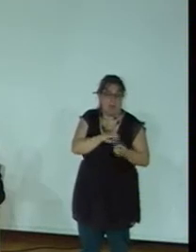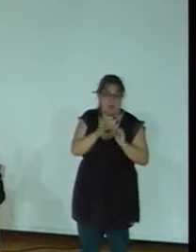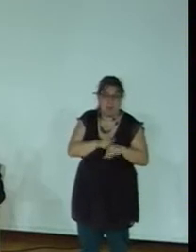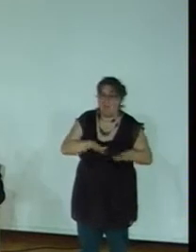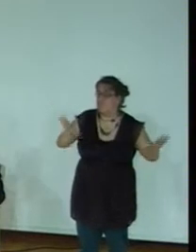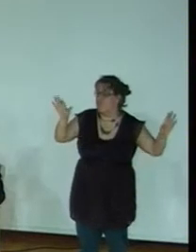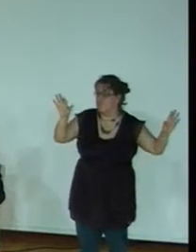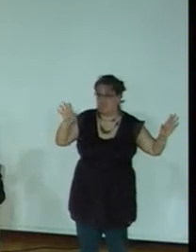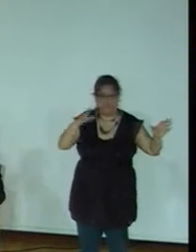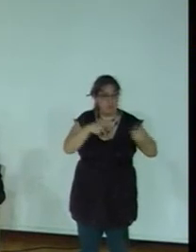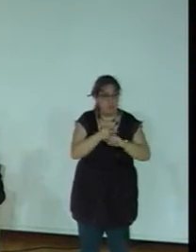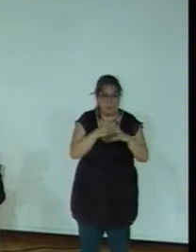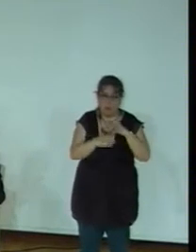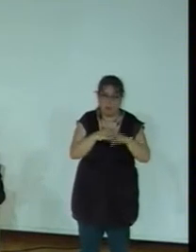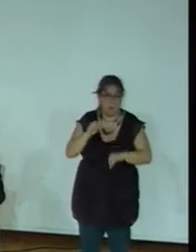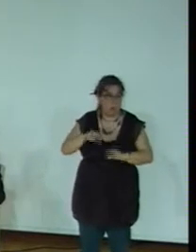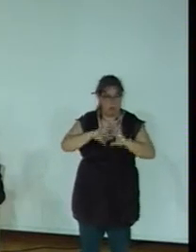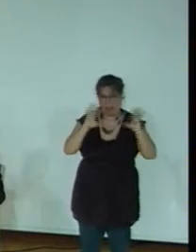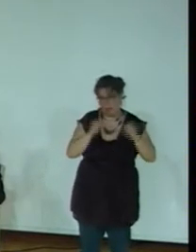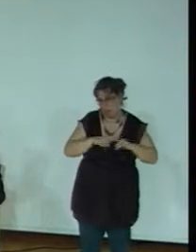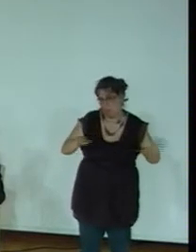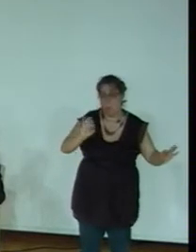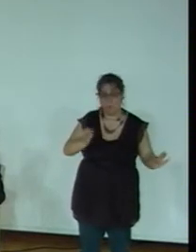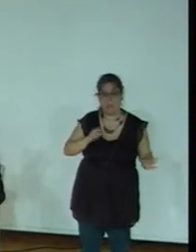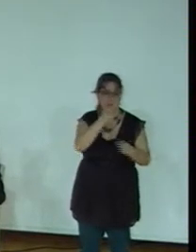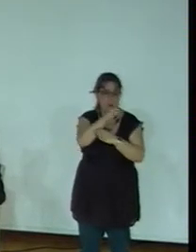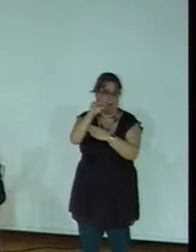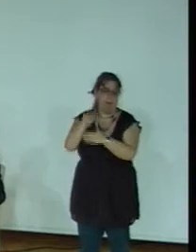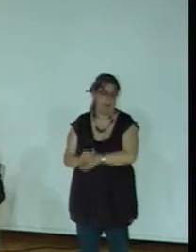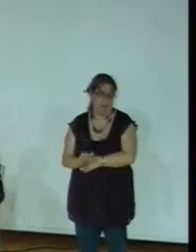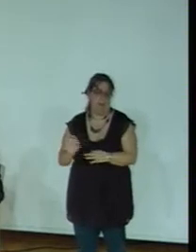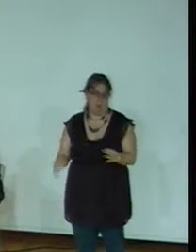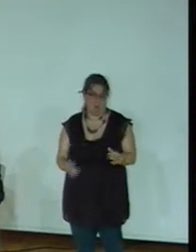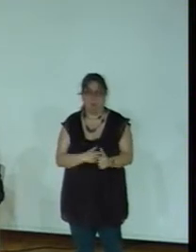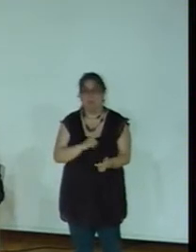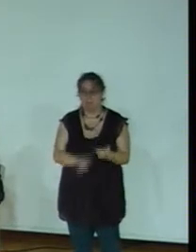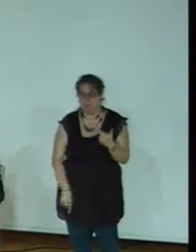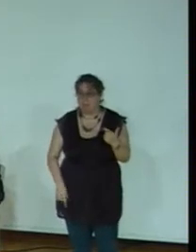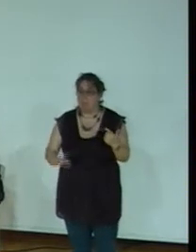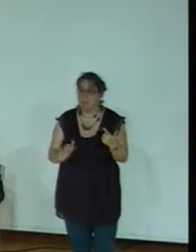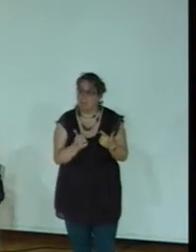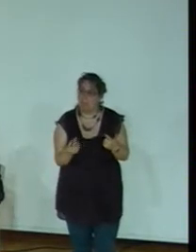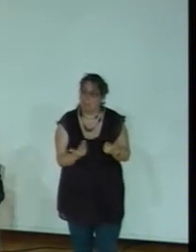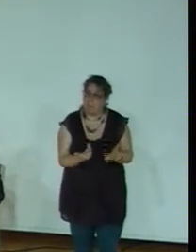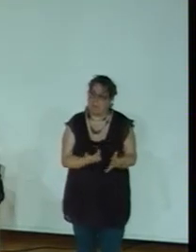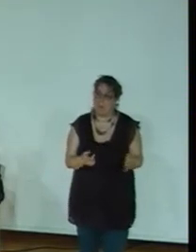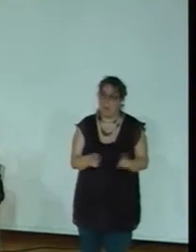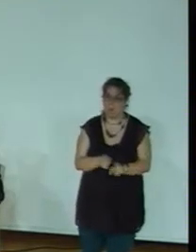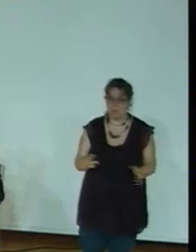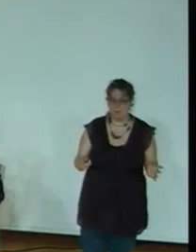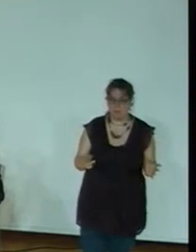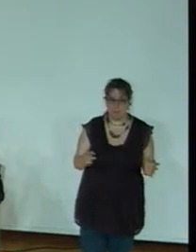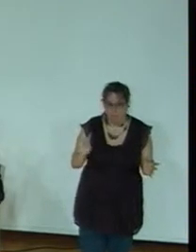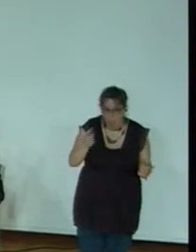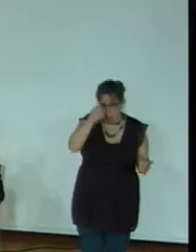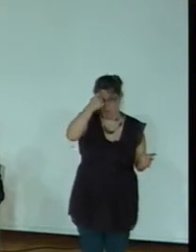et des outils de communication numérique, on y a perdu. Après, il y a aussi un effet qui est un effet de prise de conscience.